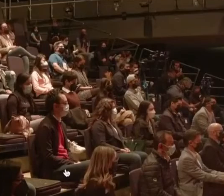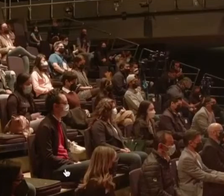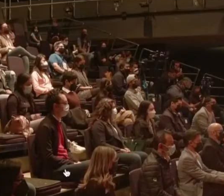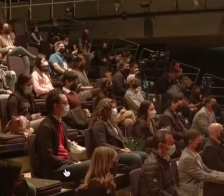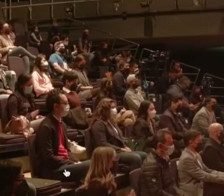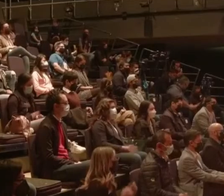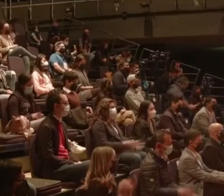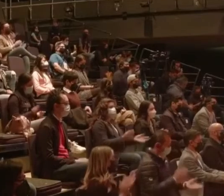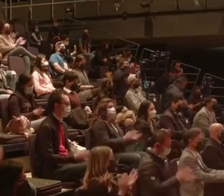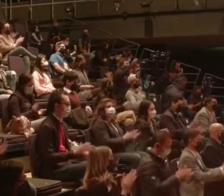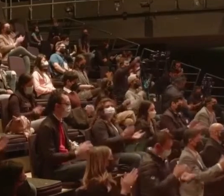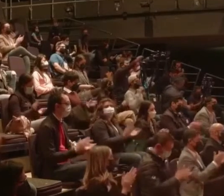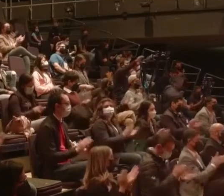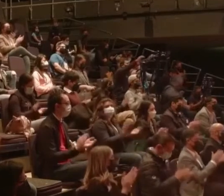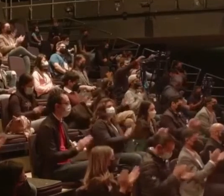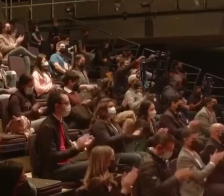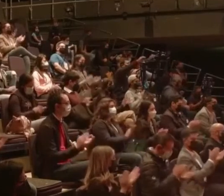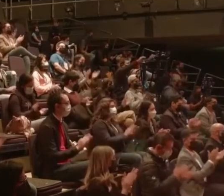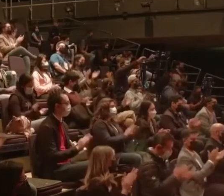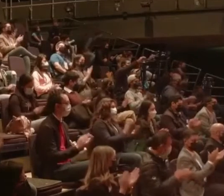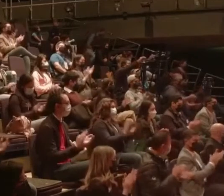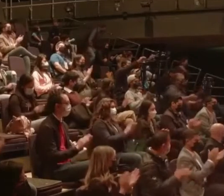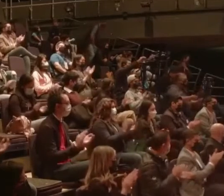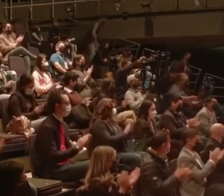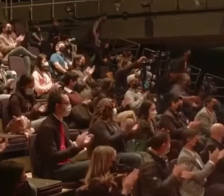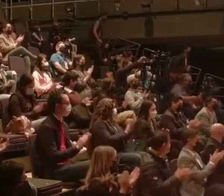Muy buenos días.